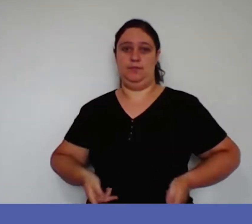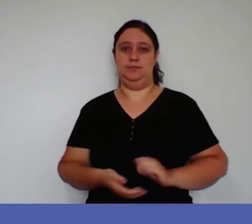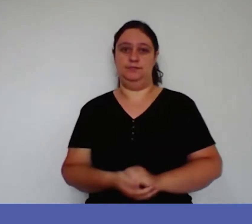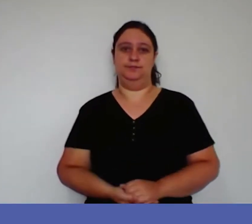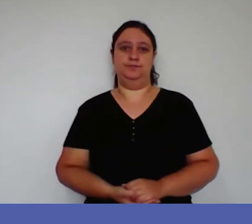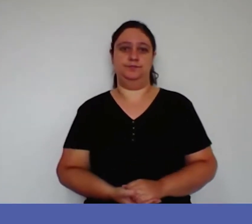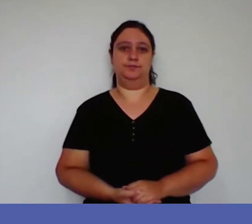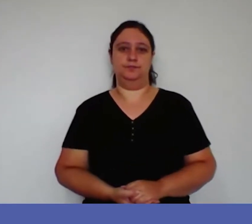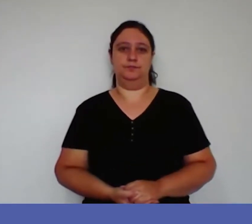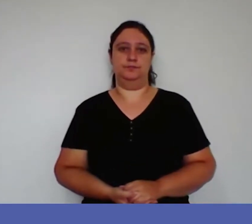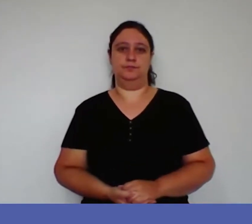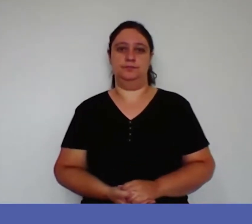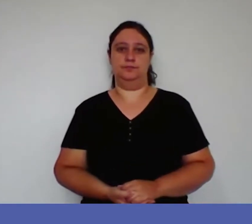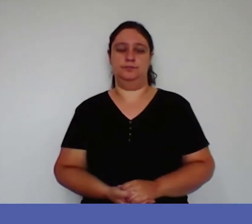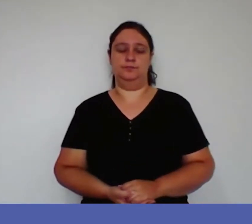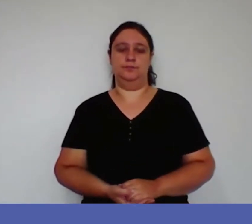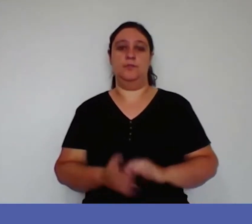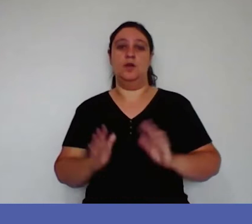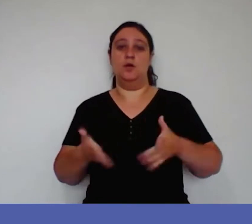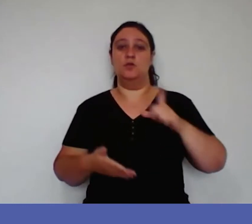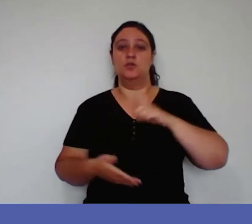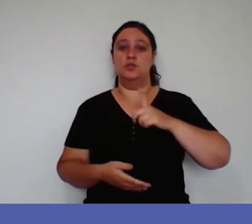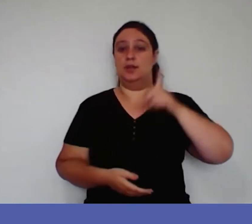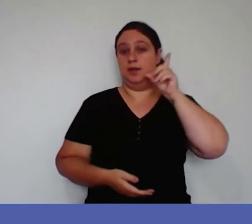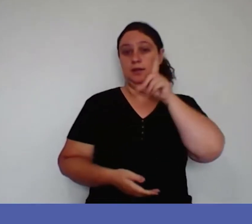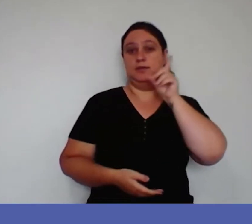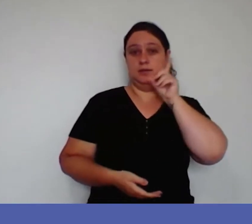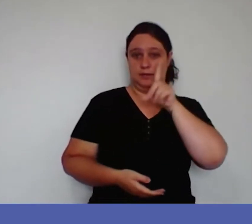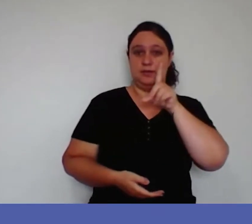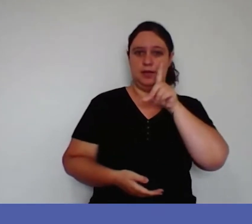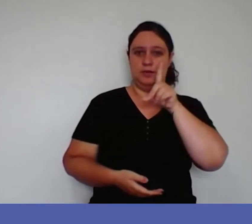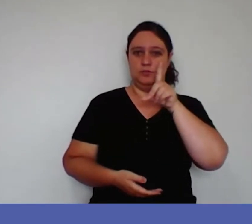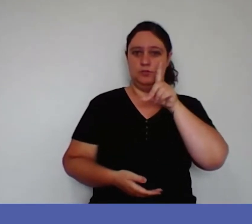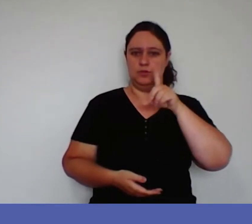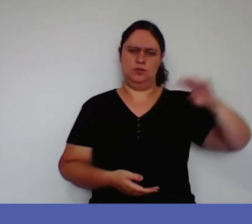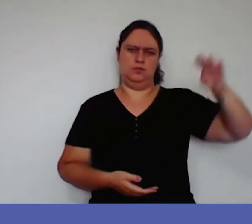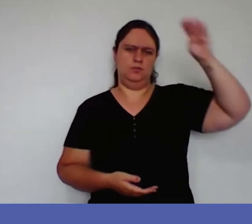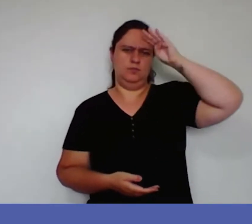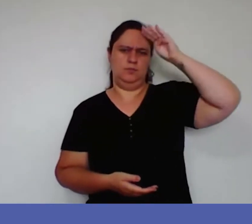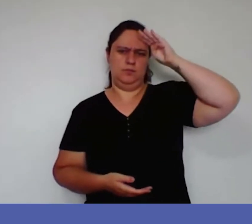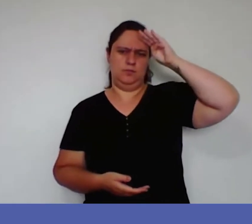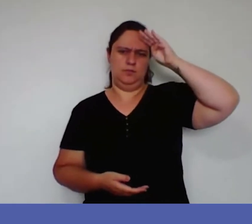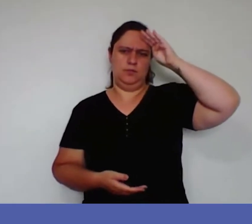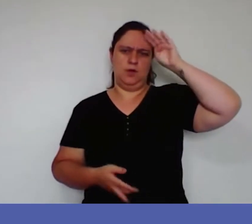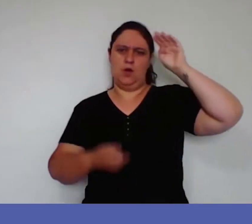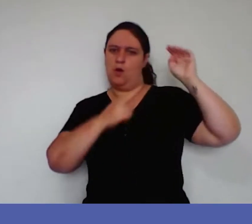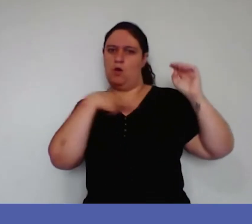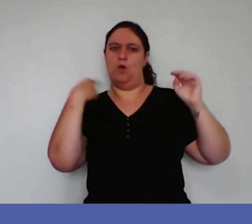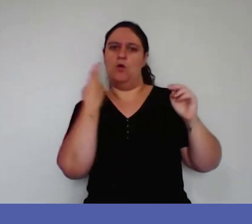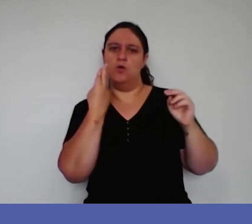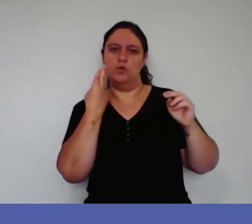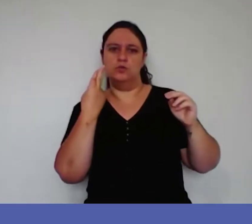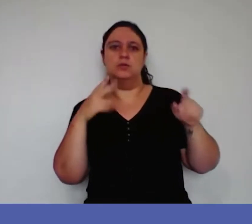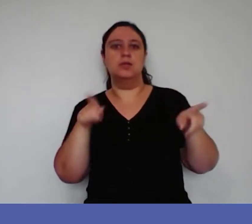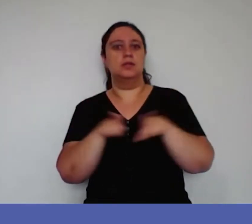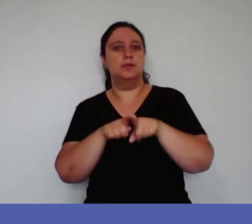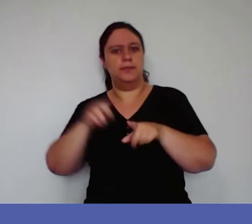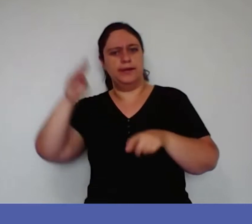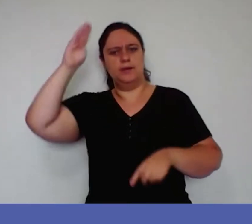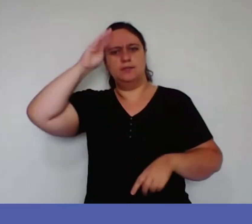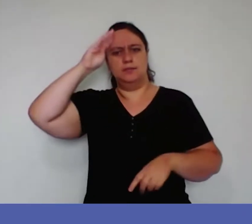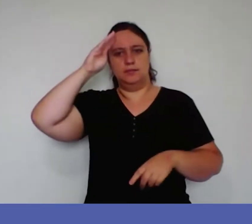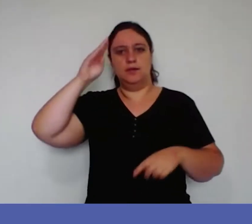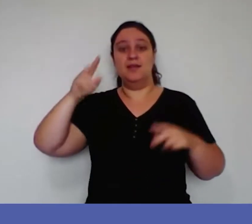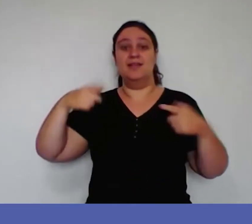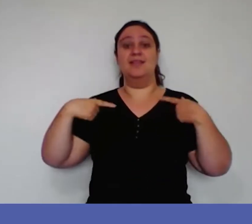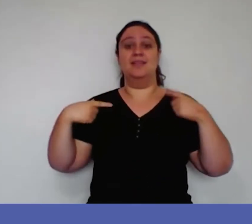potência, Estados Unidos, uma potência militar, Rússia é uma potência militar. Nós estamos vendo a guerra na Ucrânia, né,